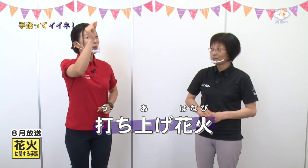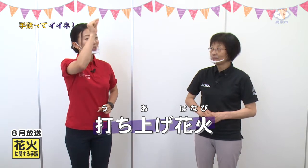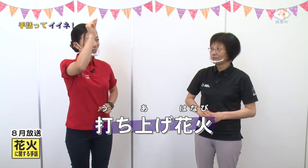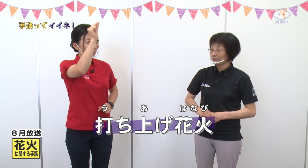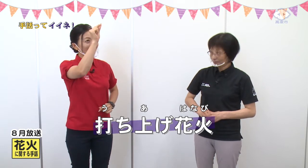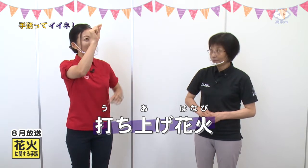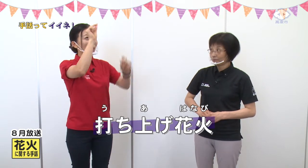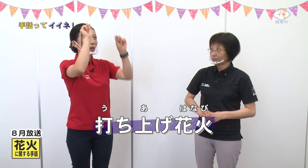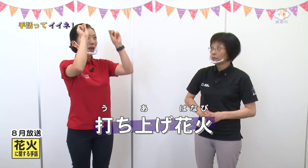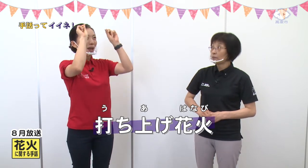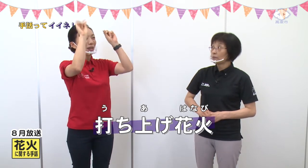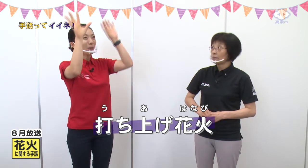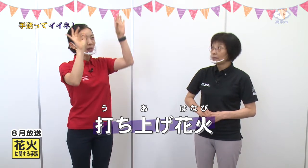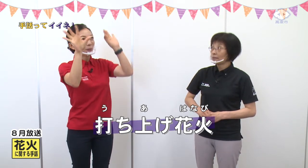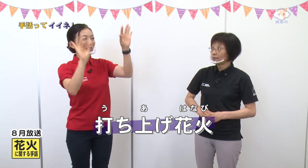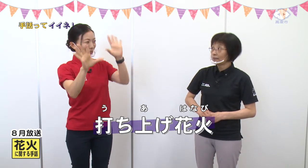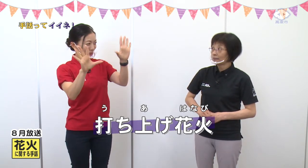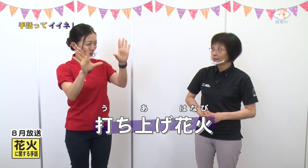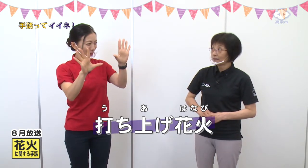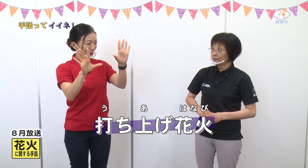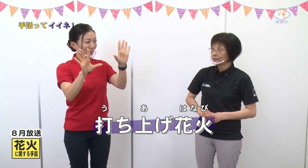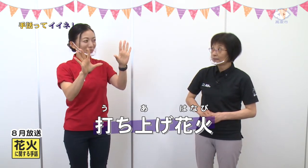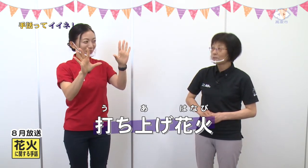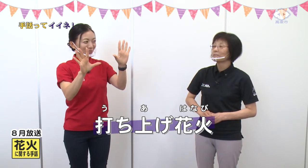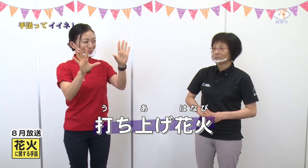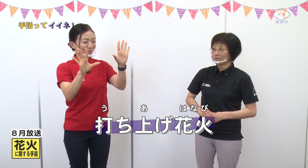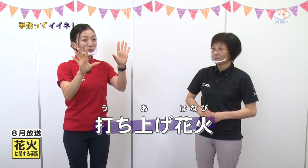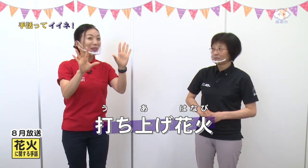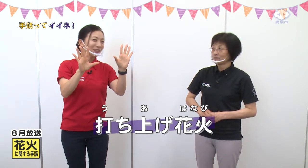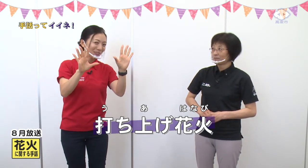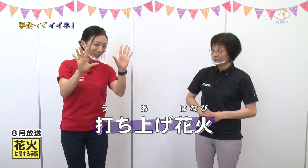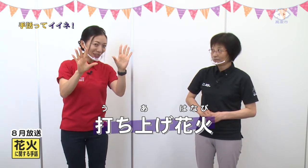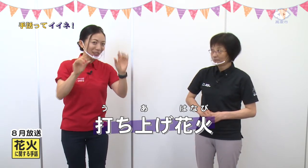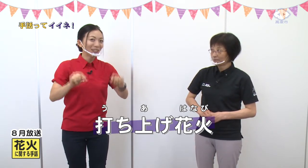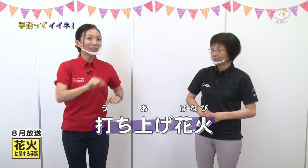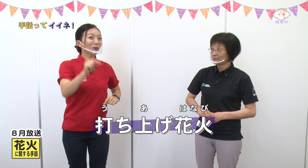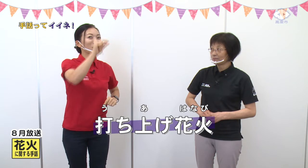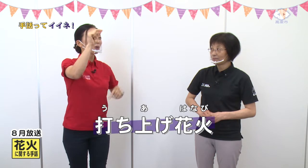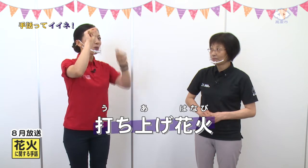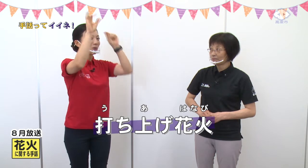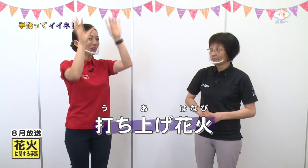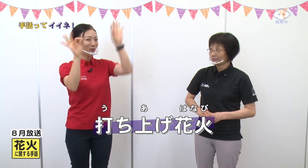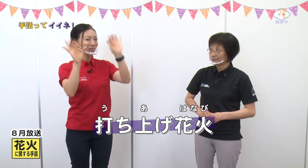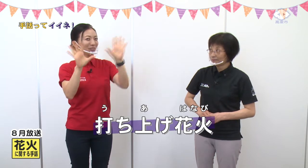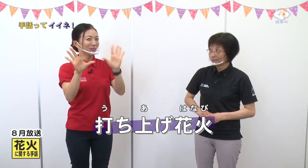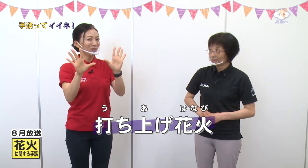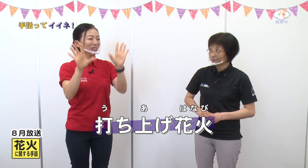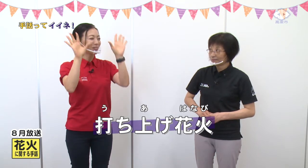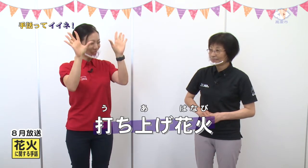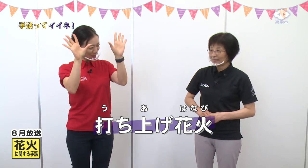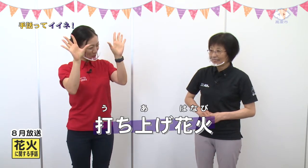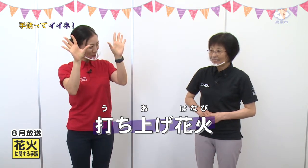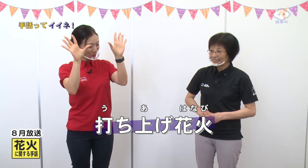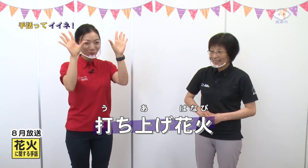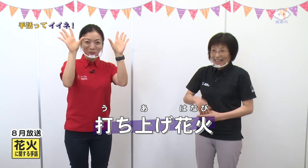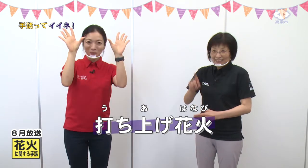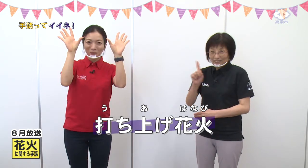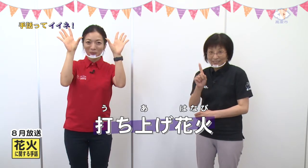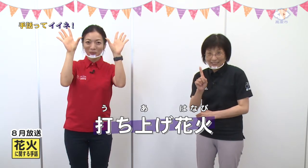ッといって花火がパンとなるイメージで、 こんなのはどうでしょうか。 さあどうでしょう